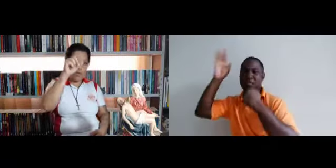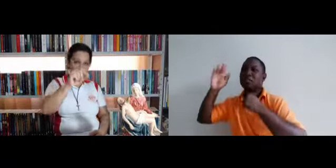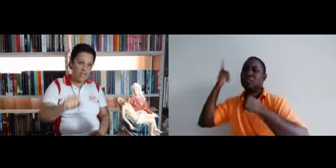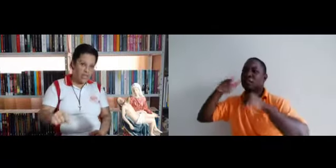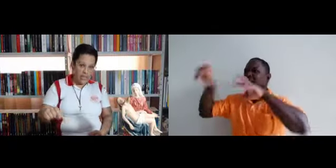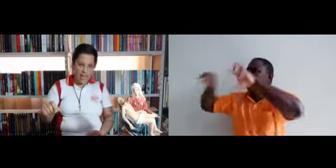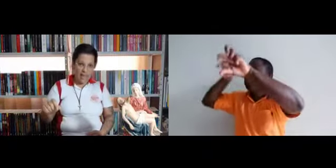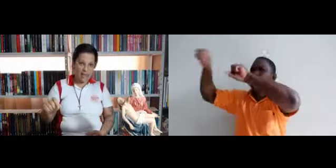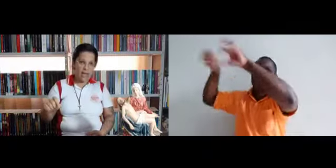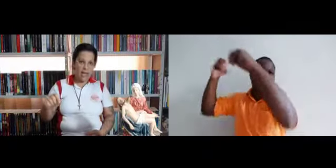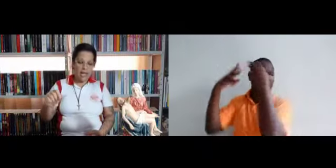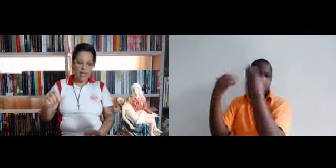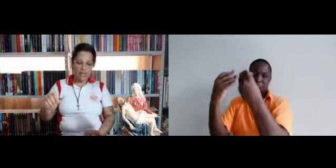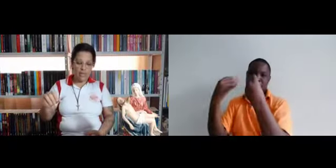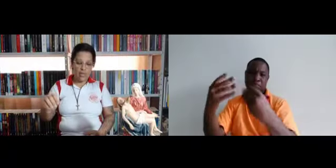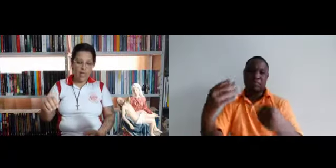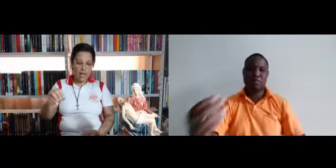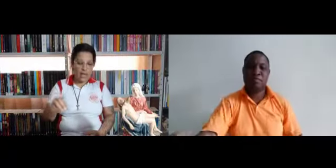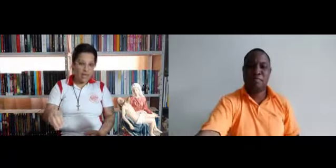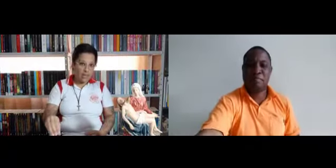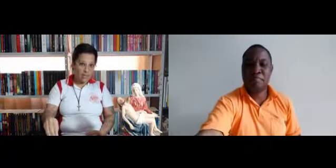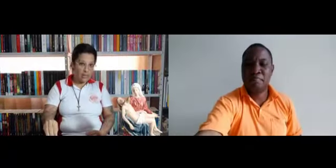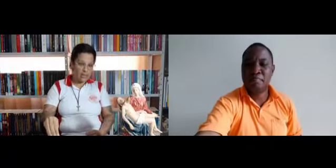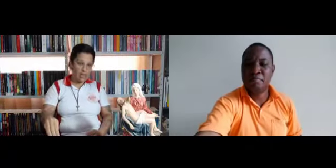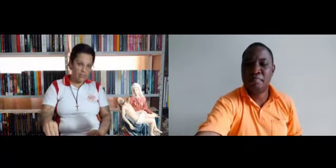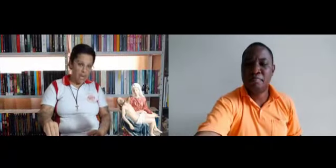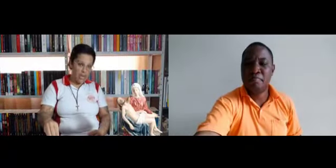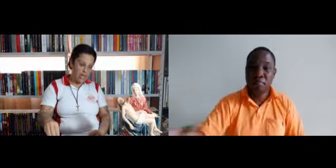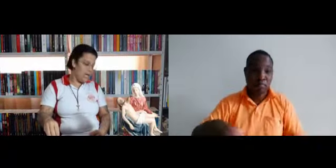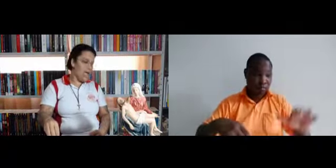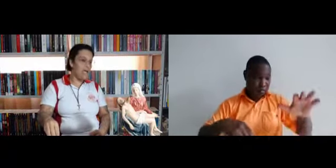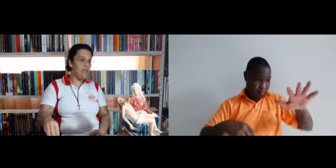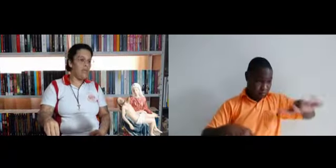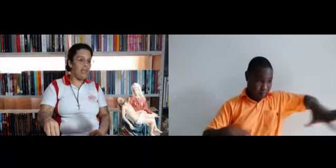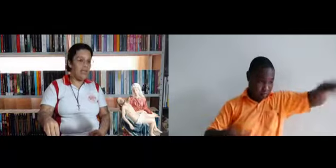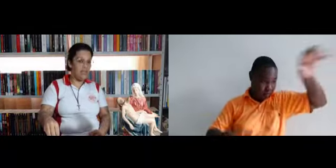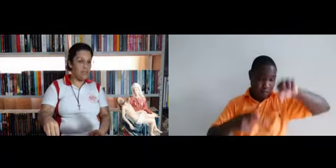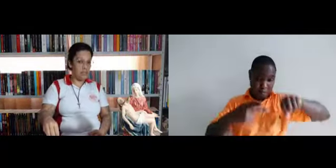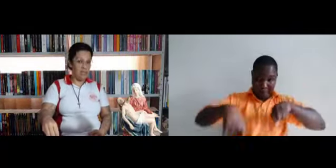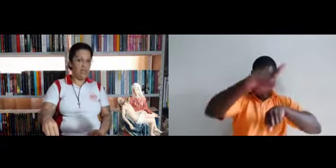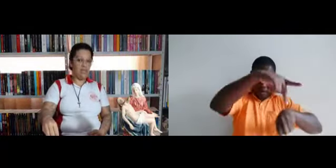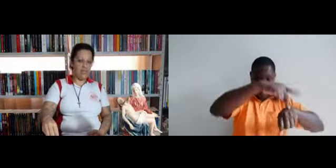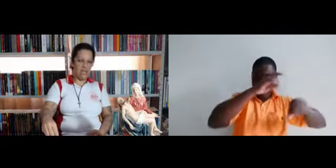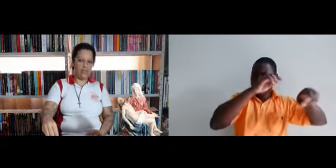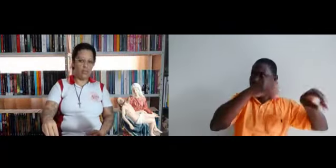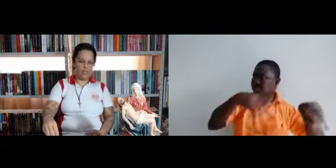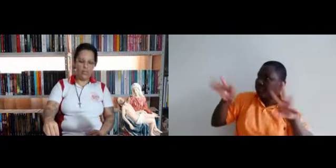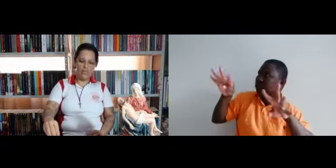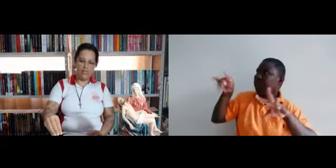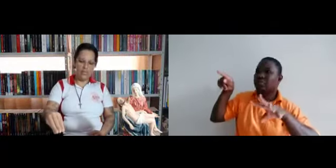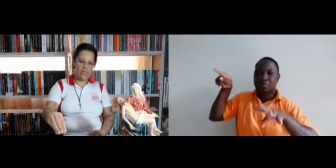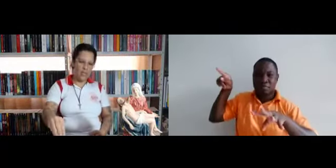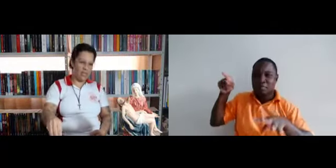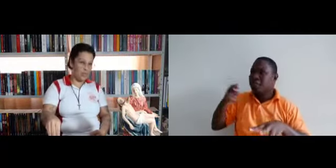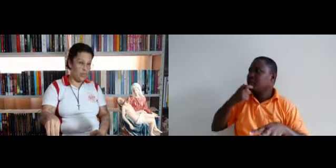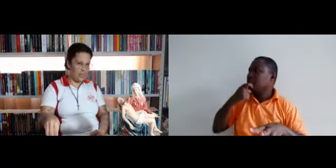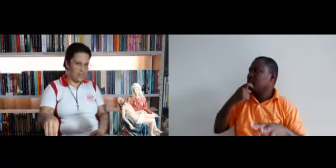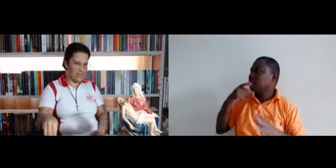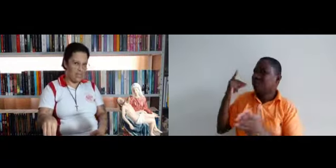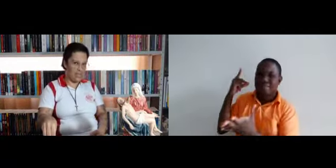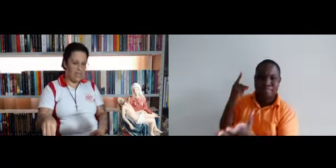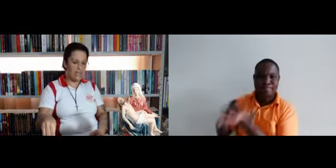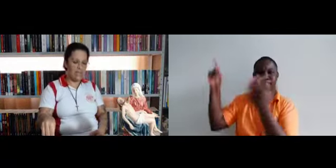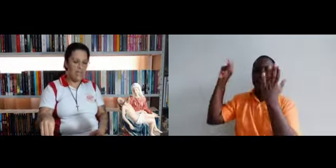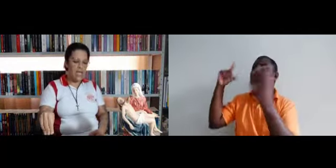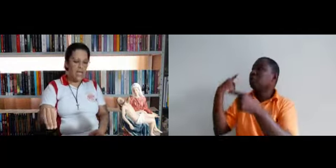é prometida a ela regiões ricas também em matérias-primas à sua indústria, né, as chamadas